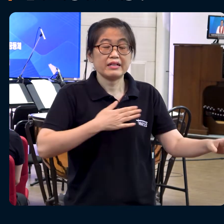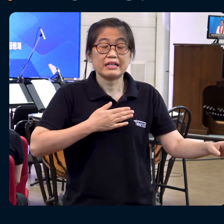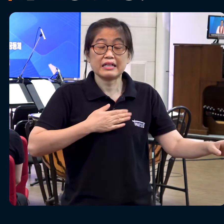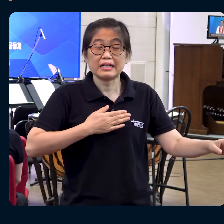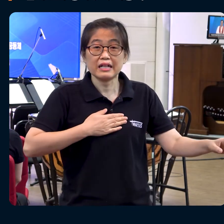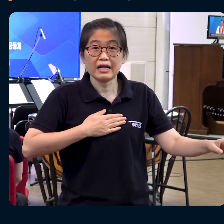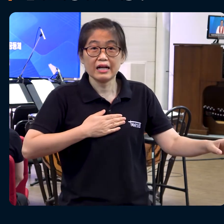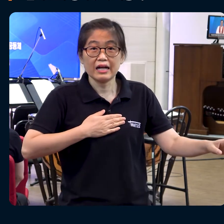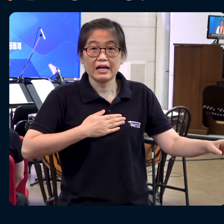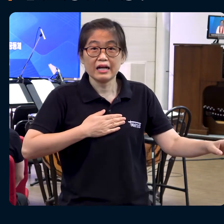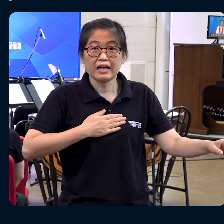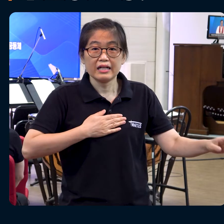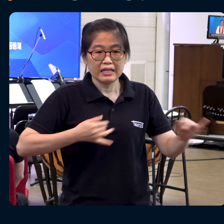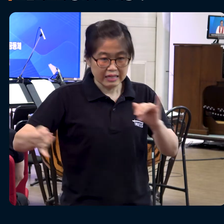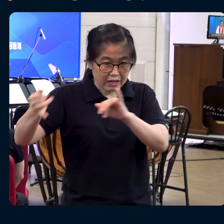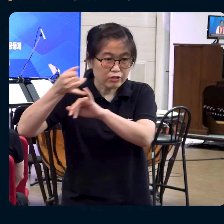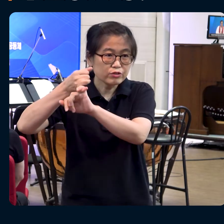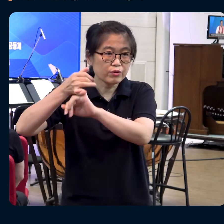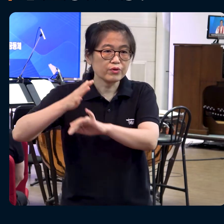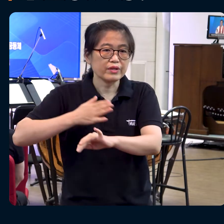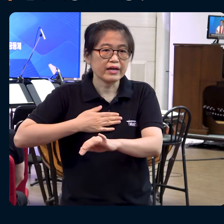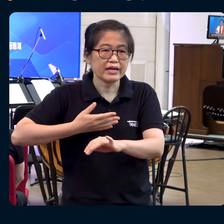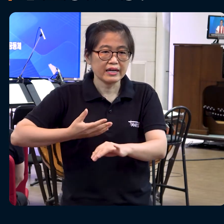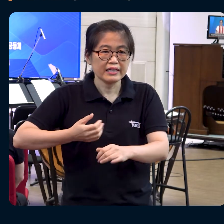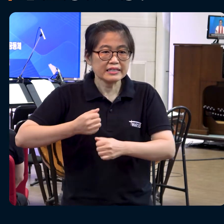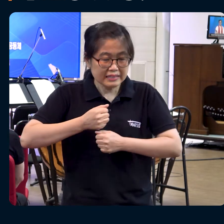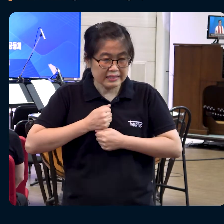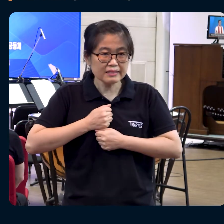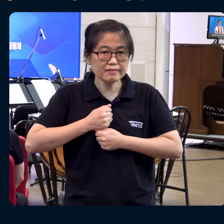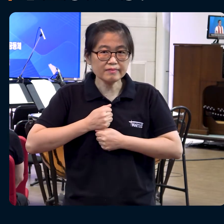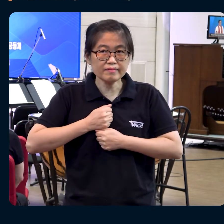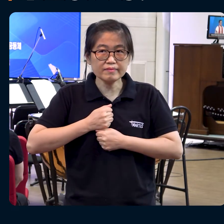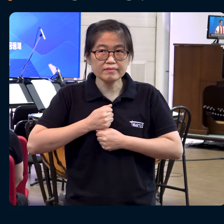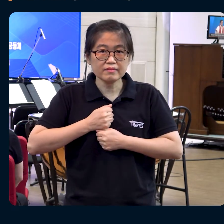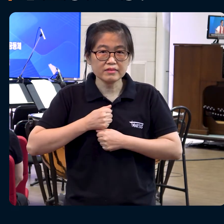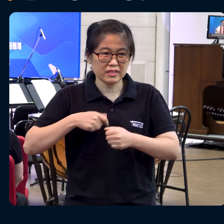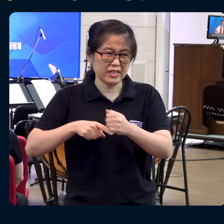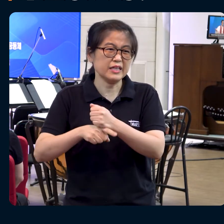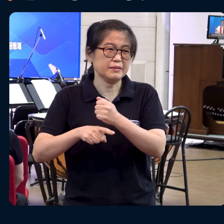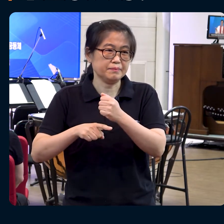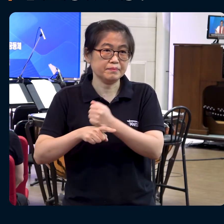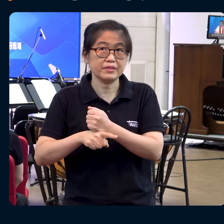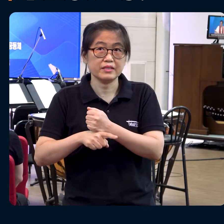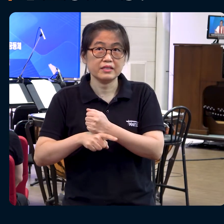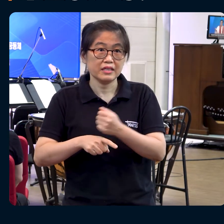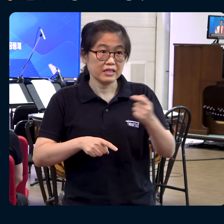하든 상관없이 나는 내 약속을 지킨다, 그 얘기합니까?